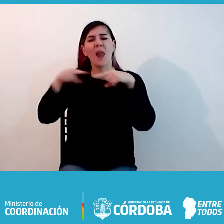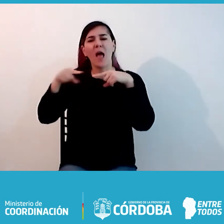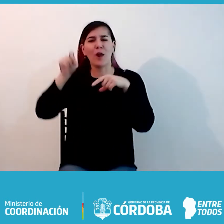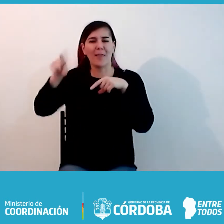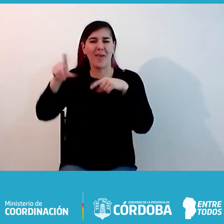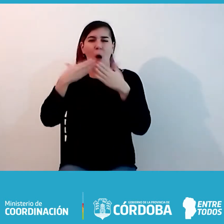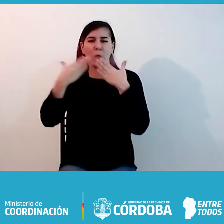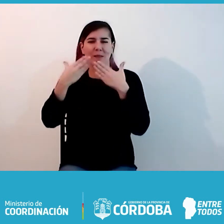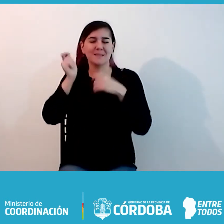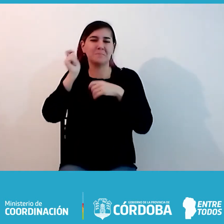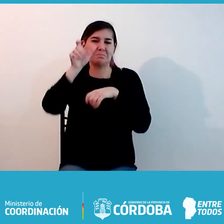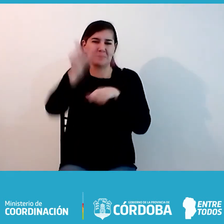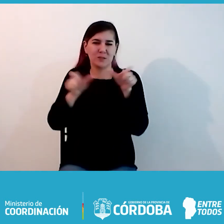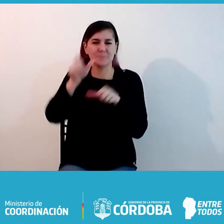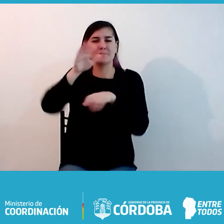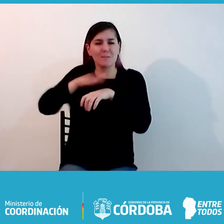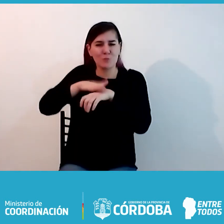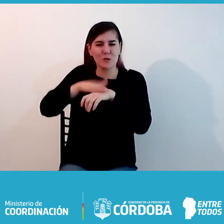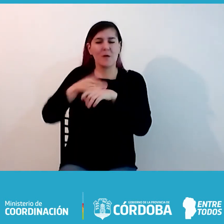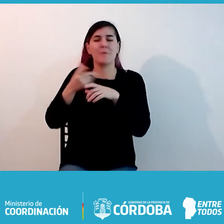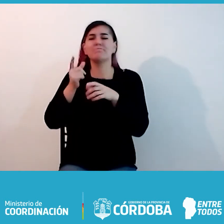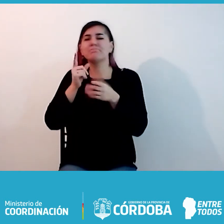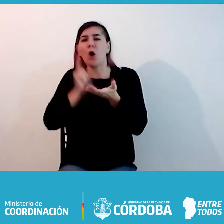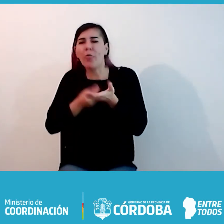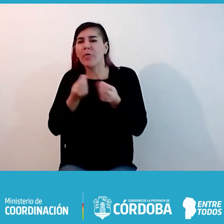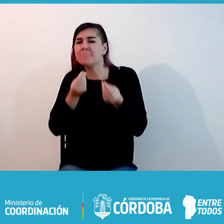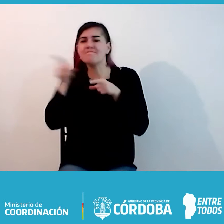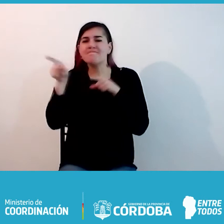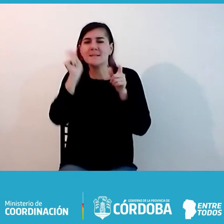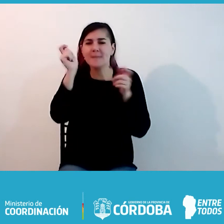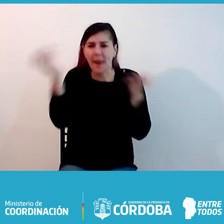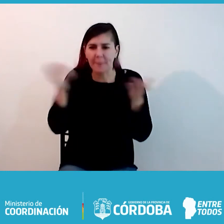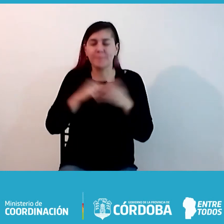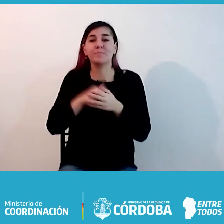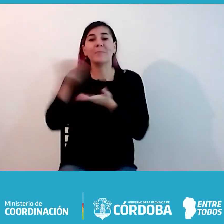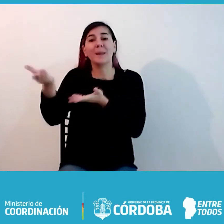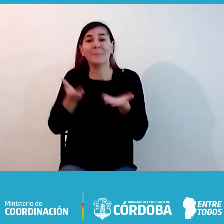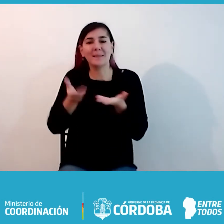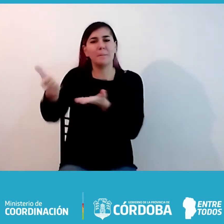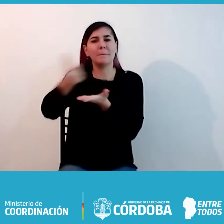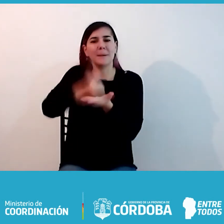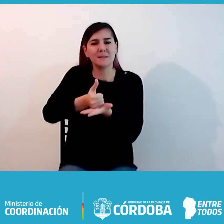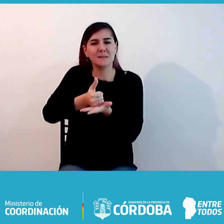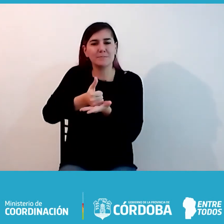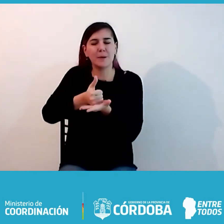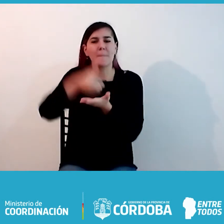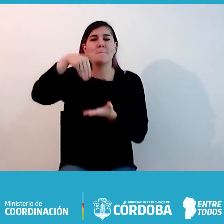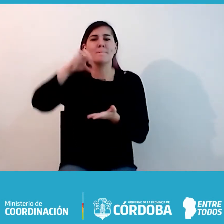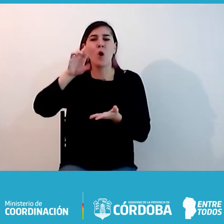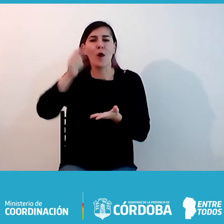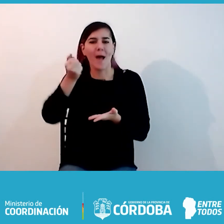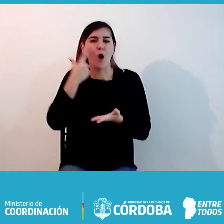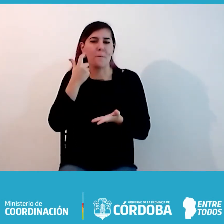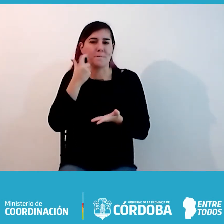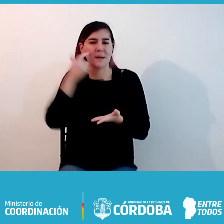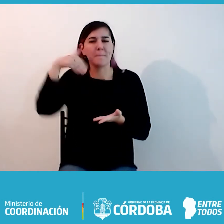quien conforme al orden de oradores determinado, invita a la participación del señor Mora Marcos Antonio, quien comienza